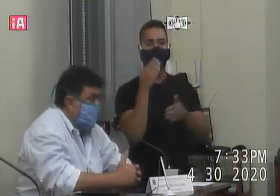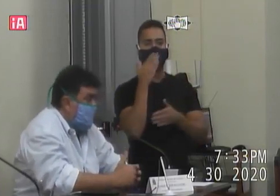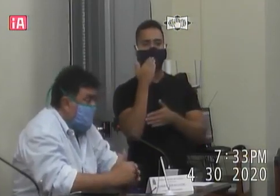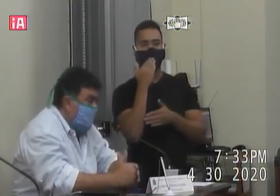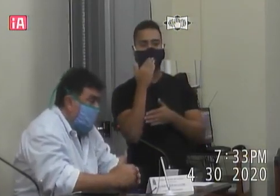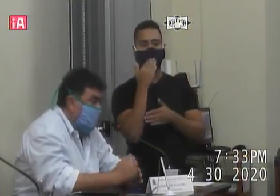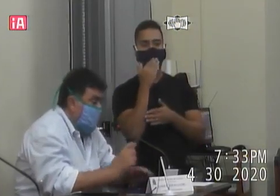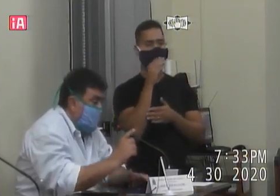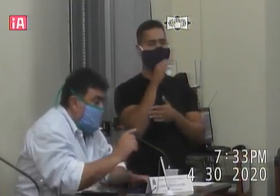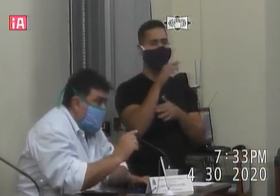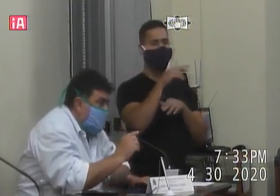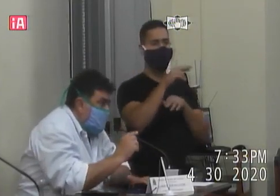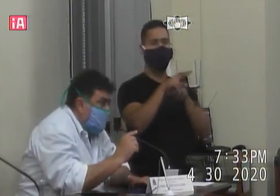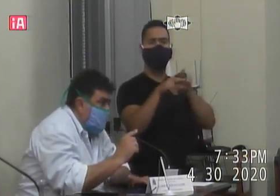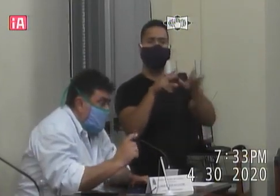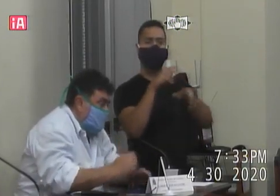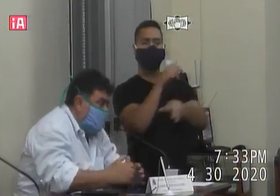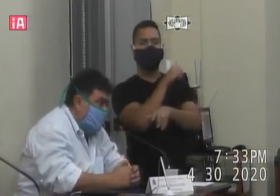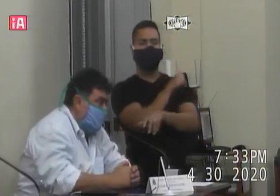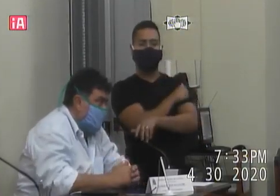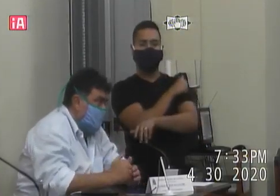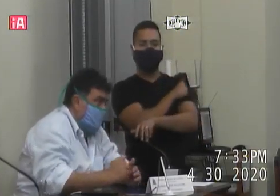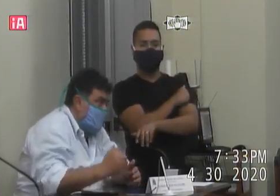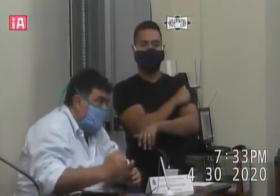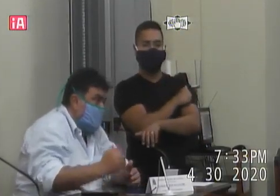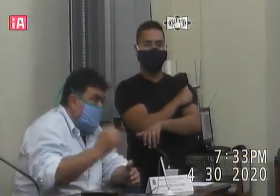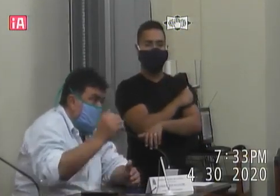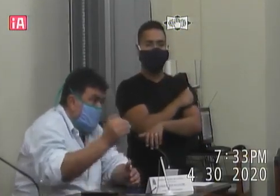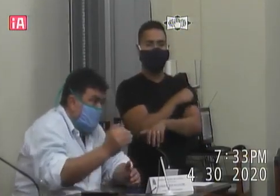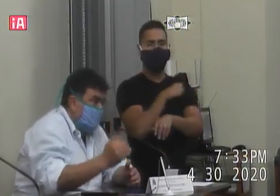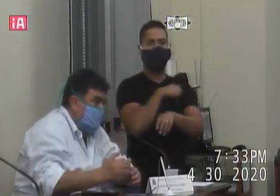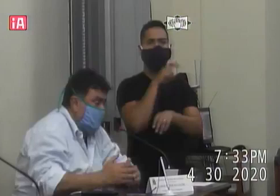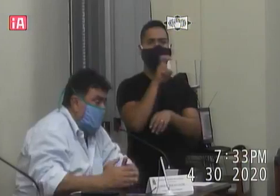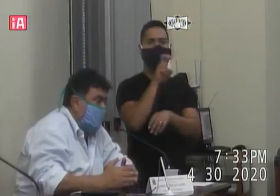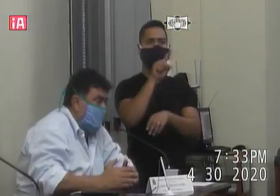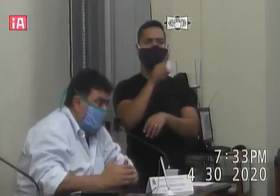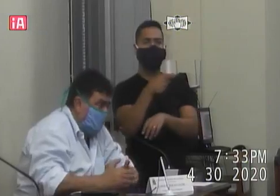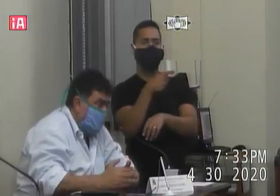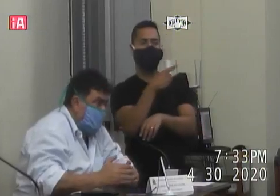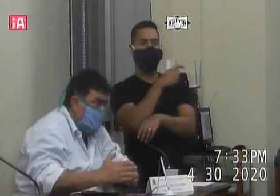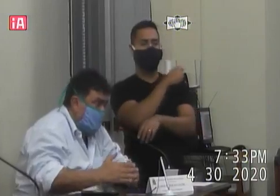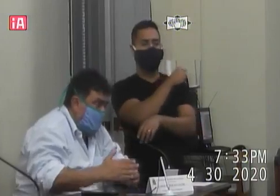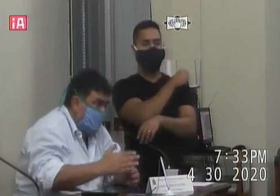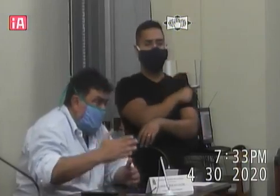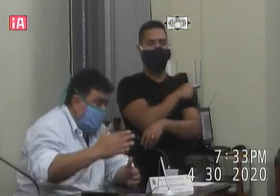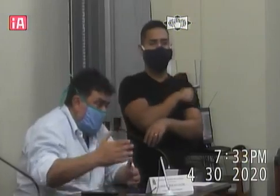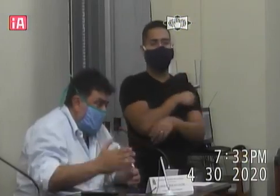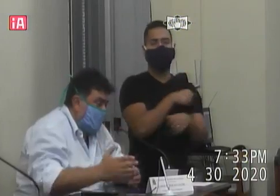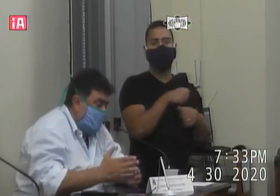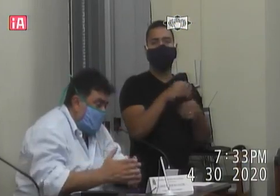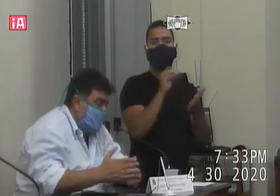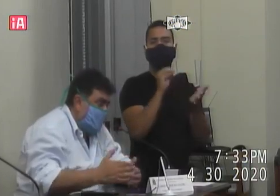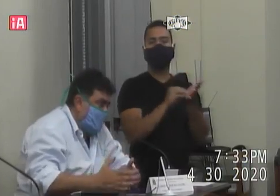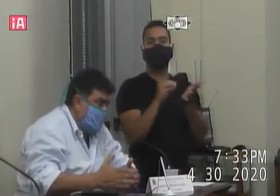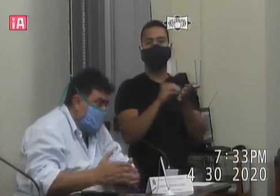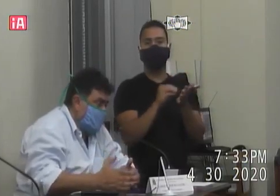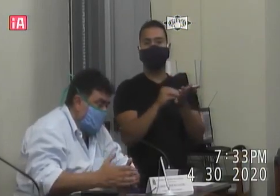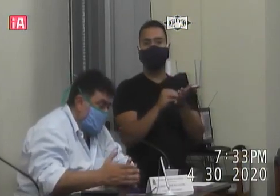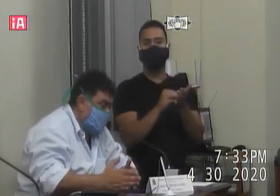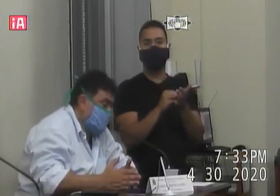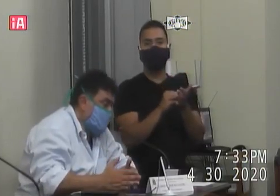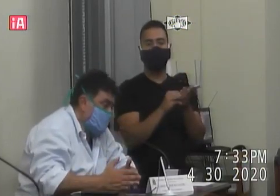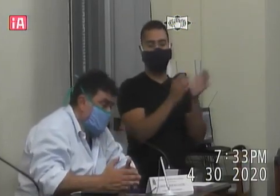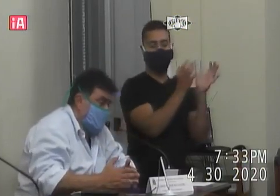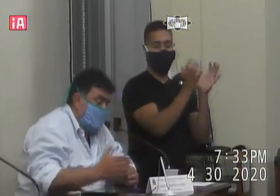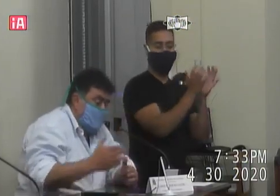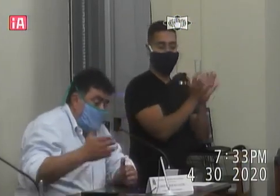para os demais alunos da rede de educação do município, aqueles 5.000, né, alunos que ficaram fora da primeira etapa de